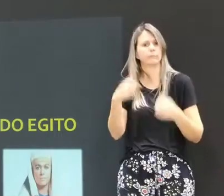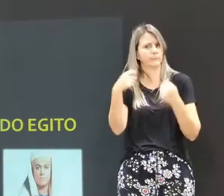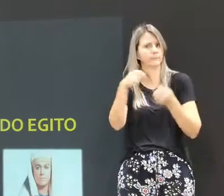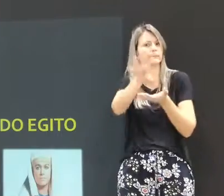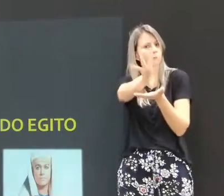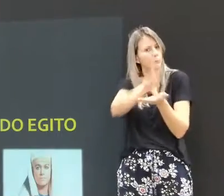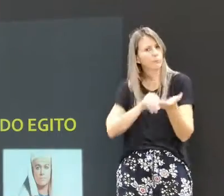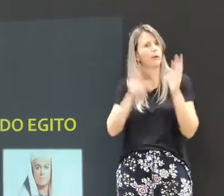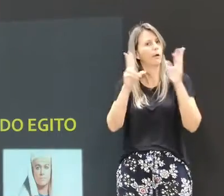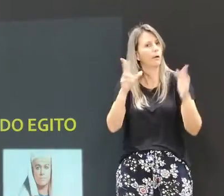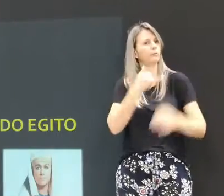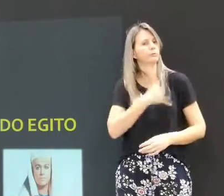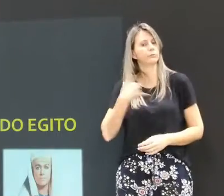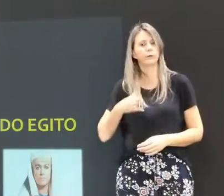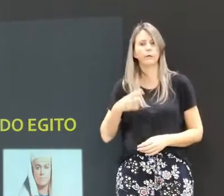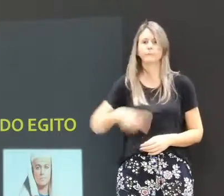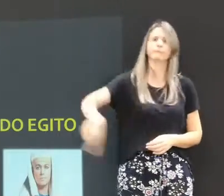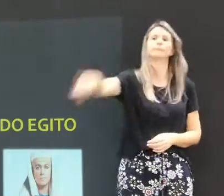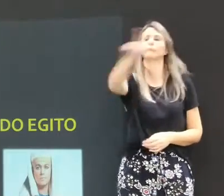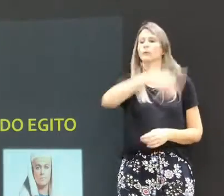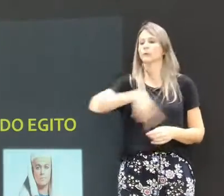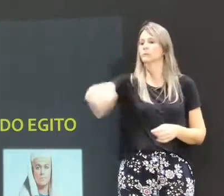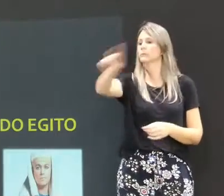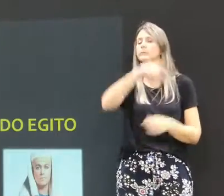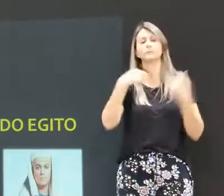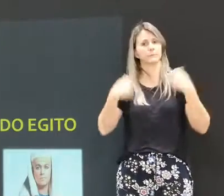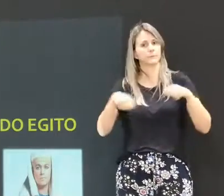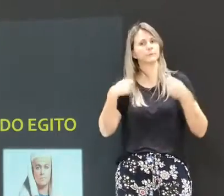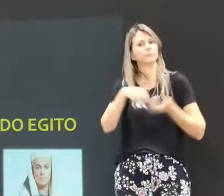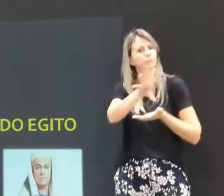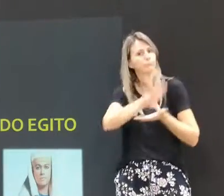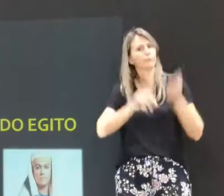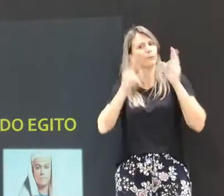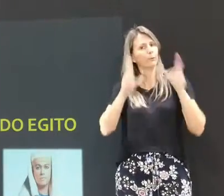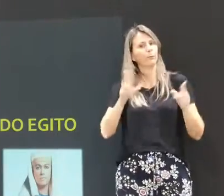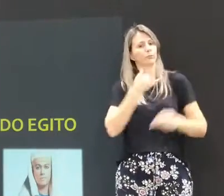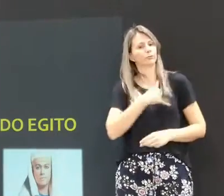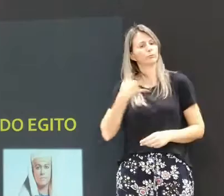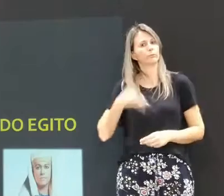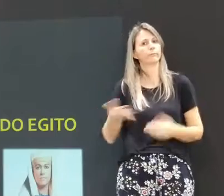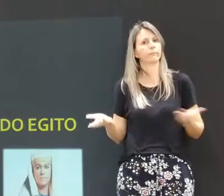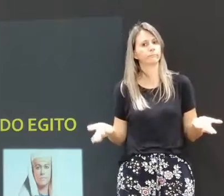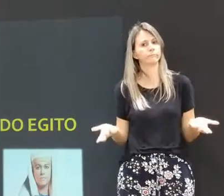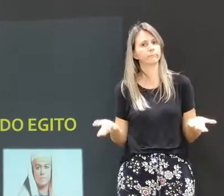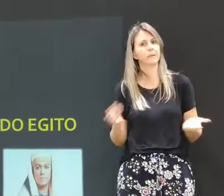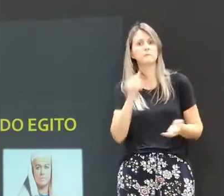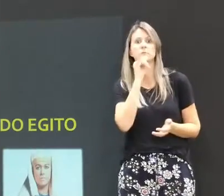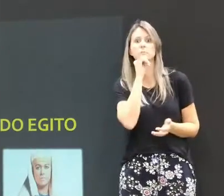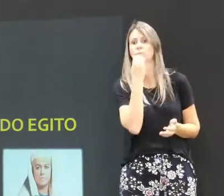Senhor. E nós precisamos ter isso na nossa mente, copiar esse testemunho de José, o comportamento